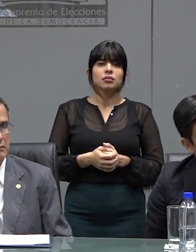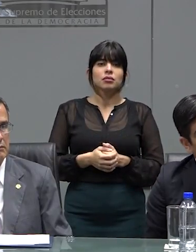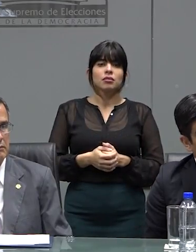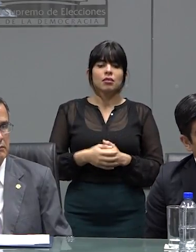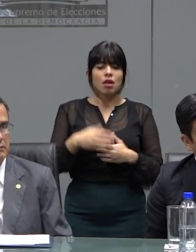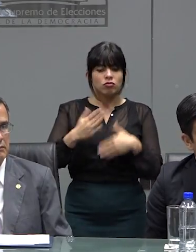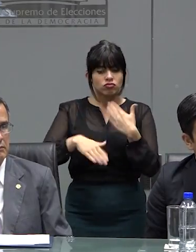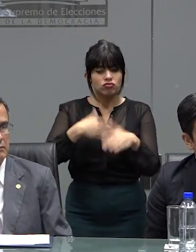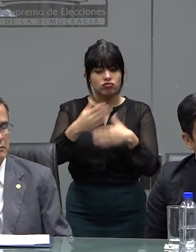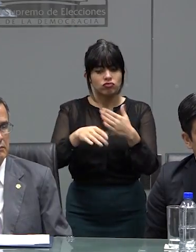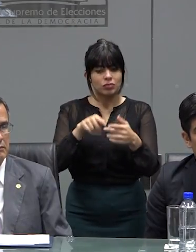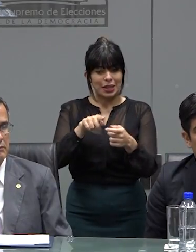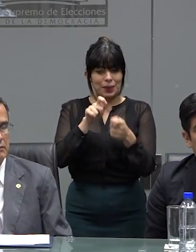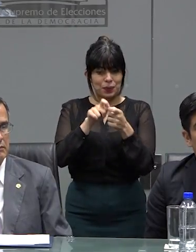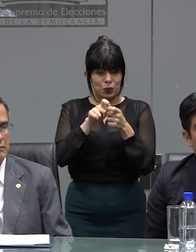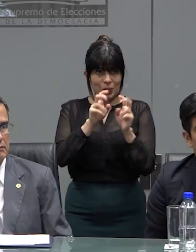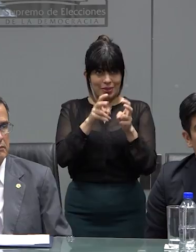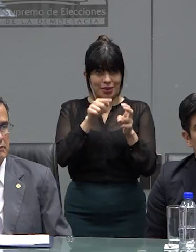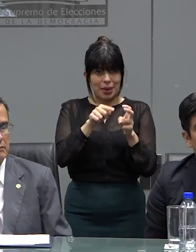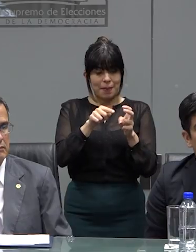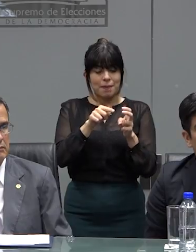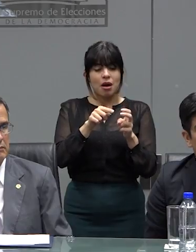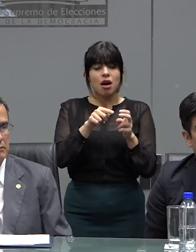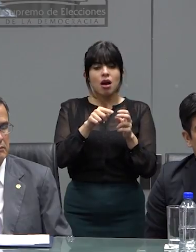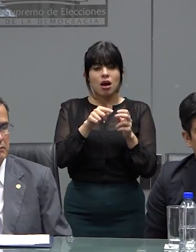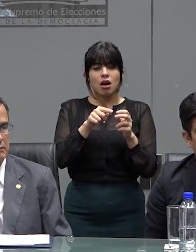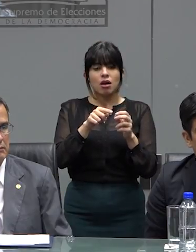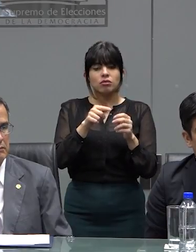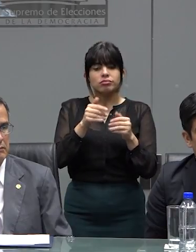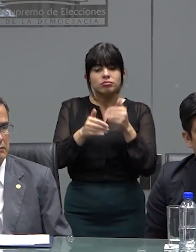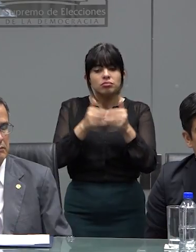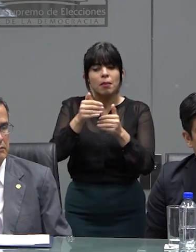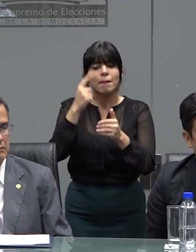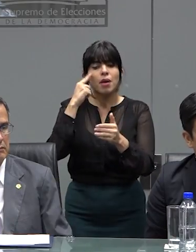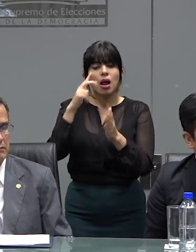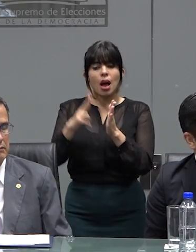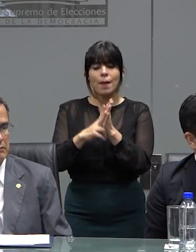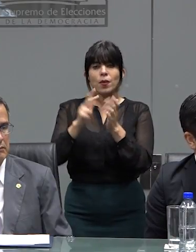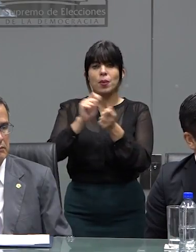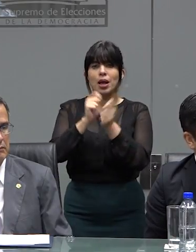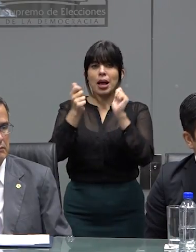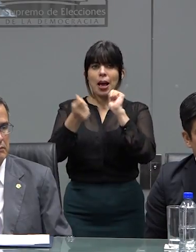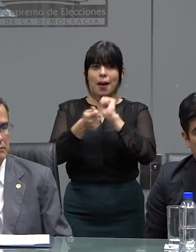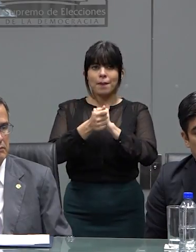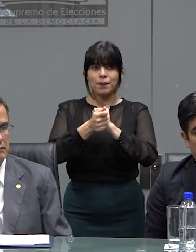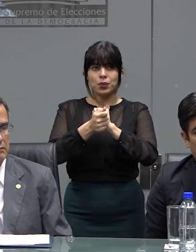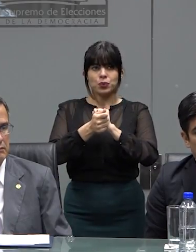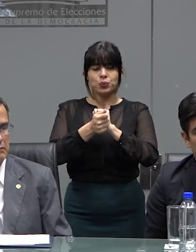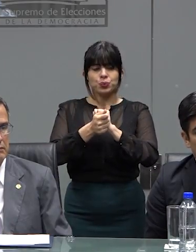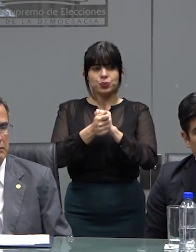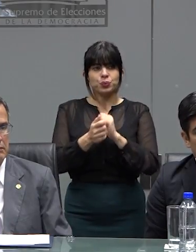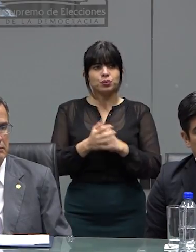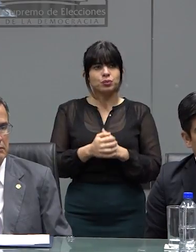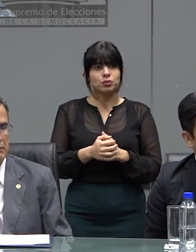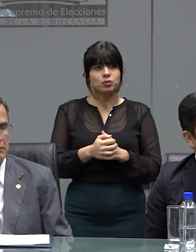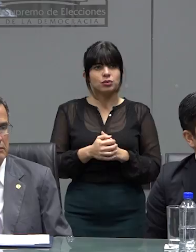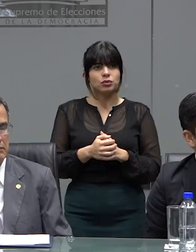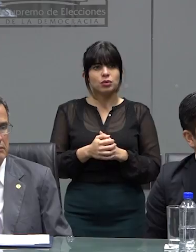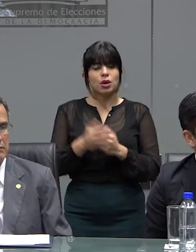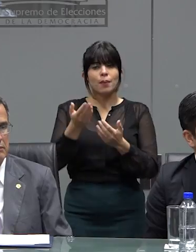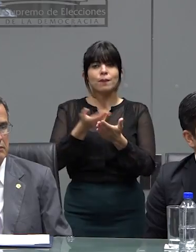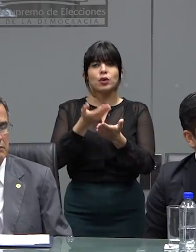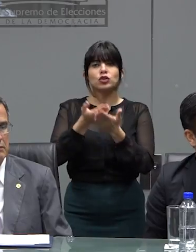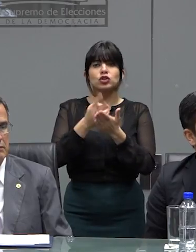avancen en este punto en particular con la aprobación de la modificación a la moción